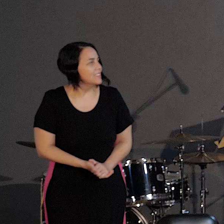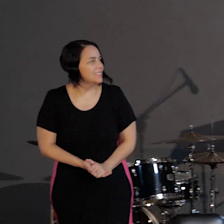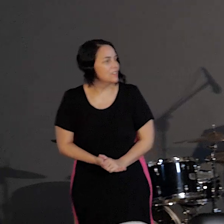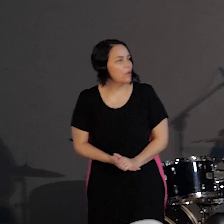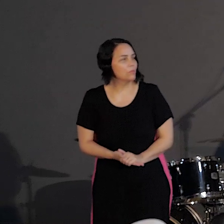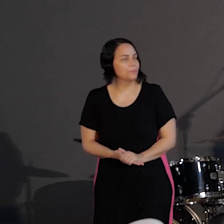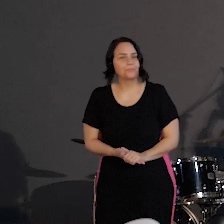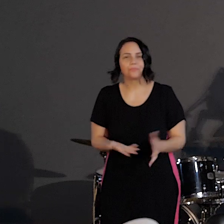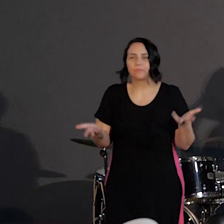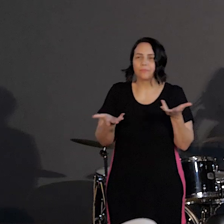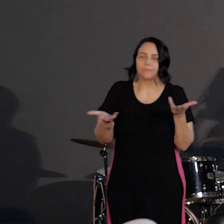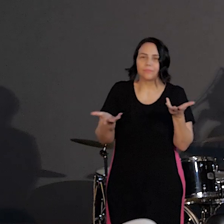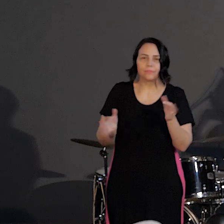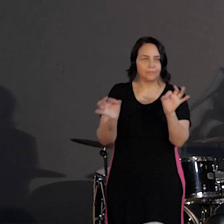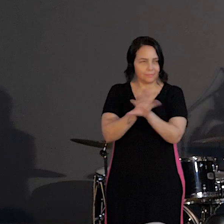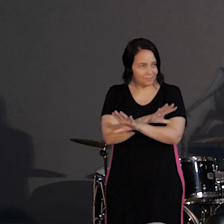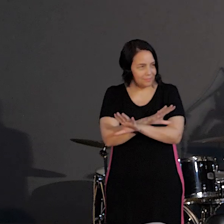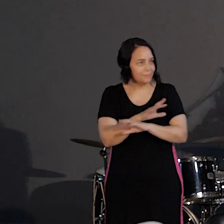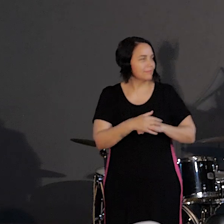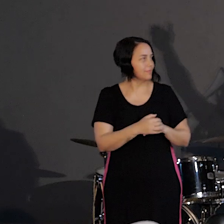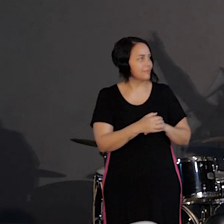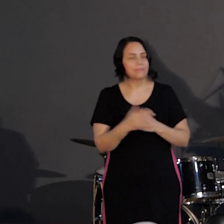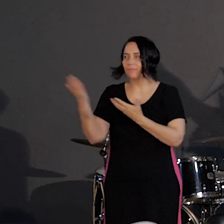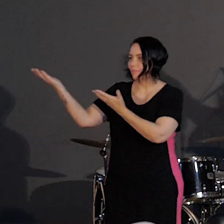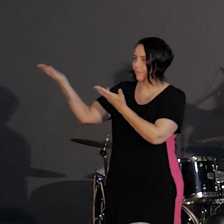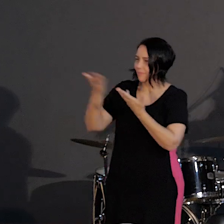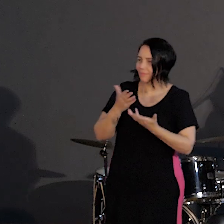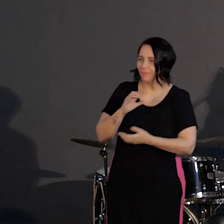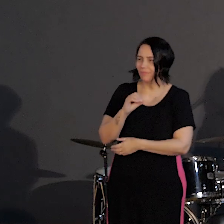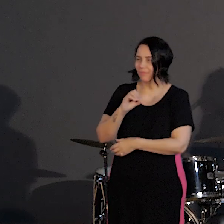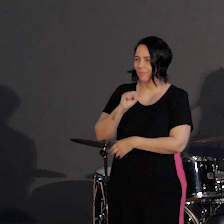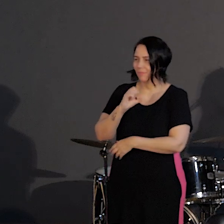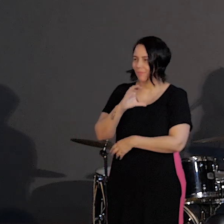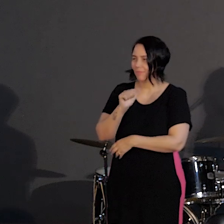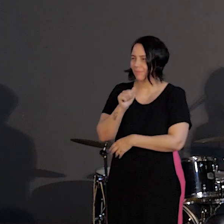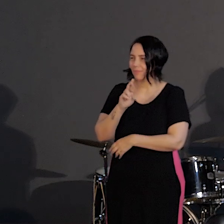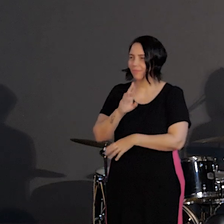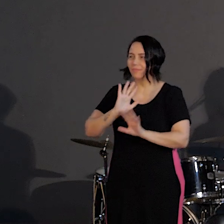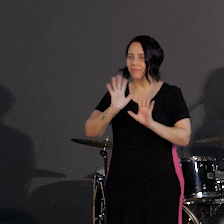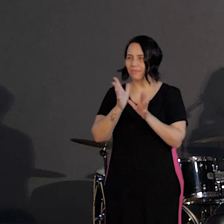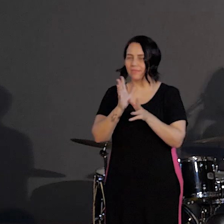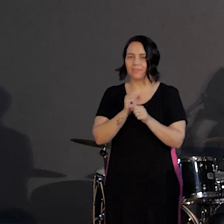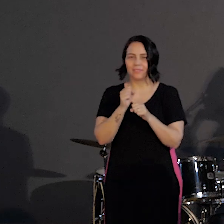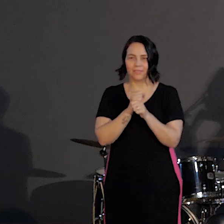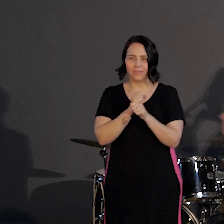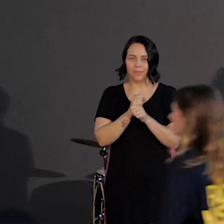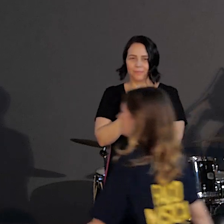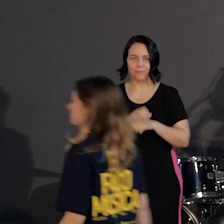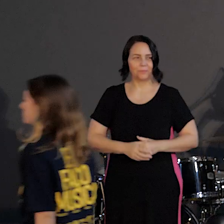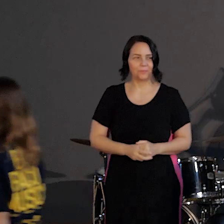então, agora tenho a apresentação com o meu aluno Oscar, que é um aluno veterano, já do quinto ano aqui no